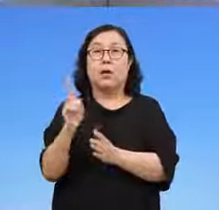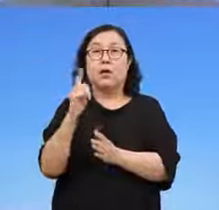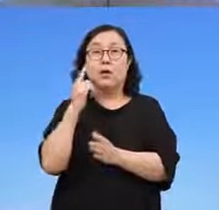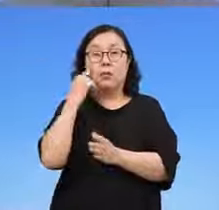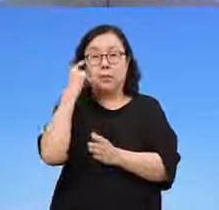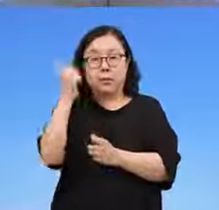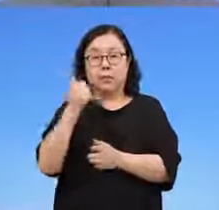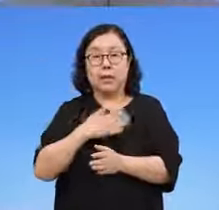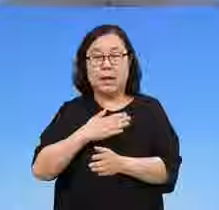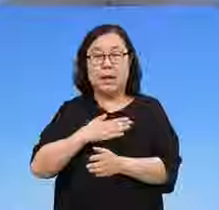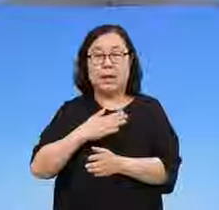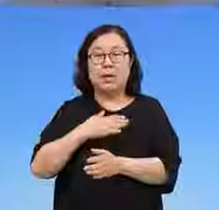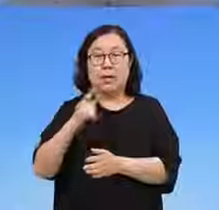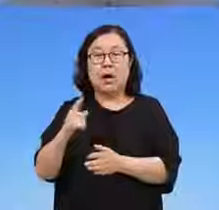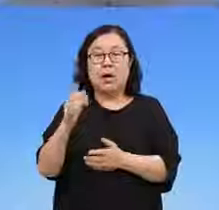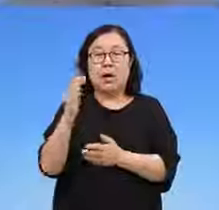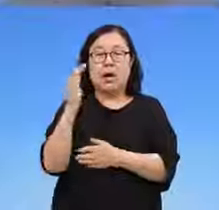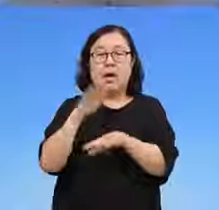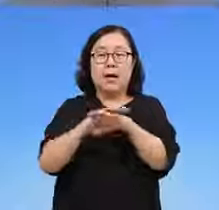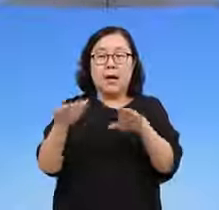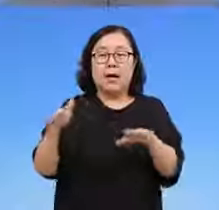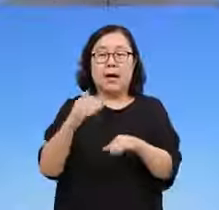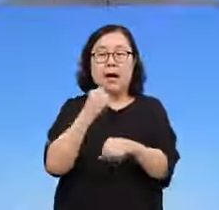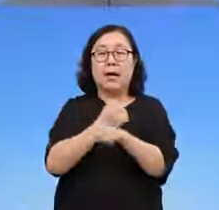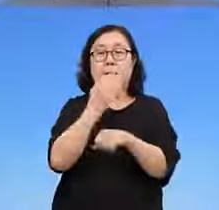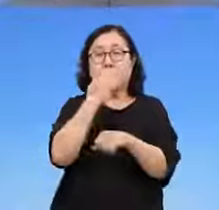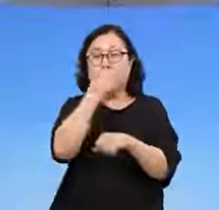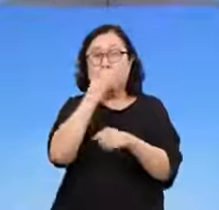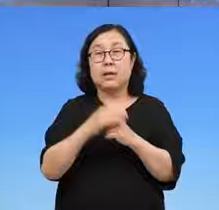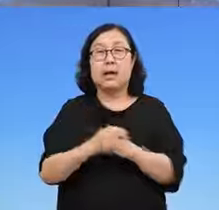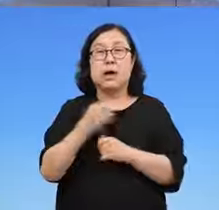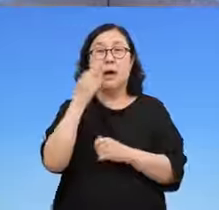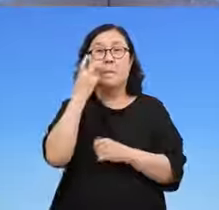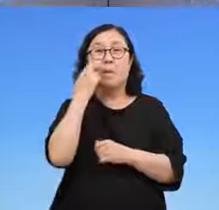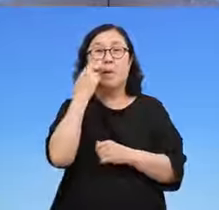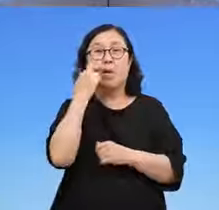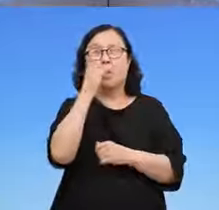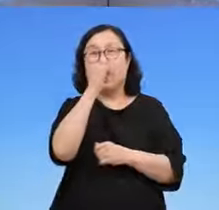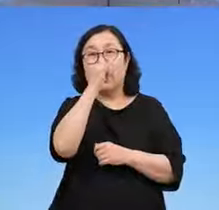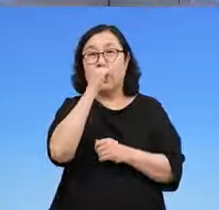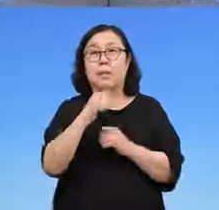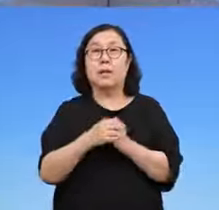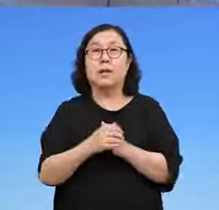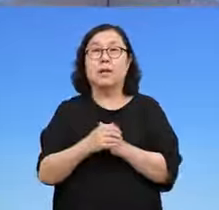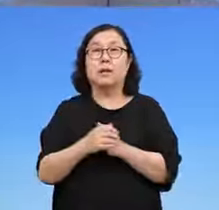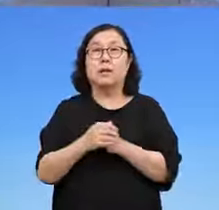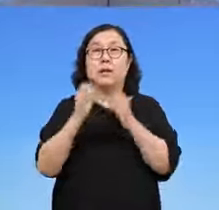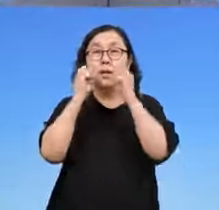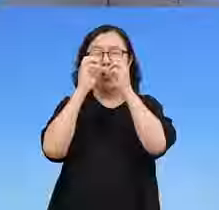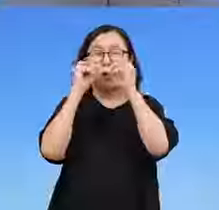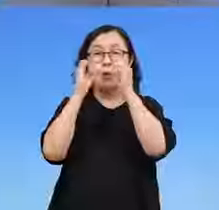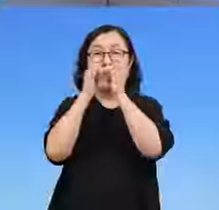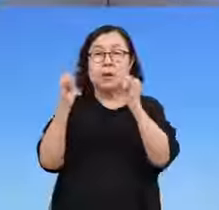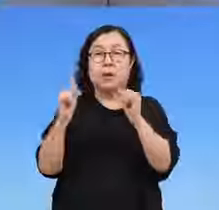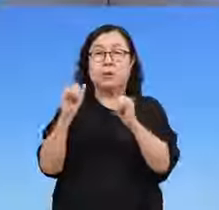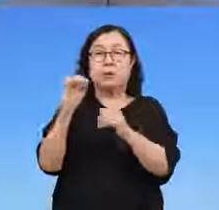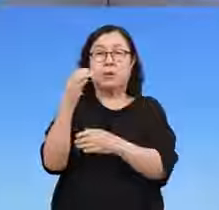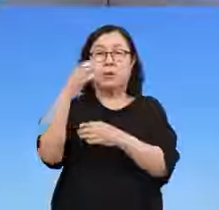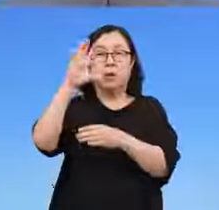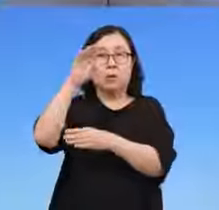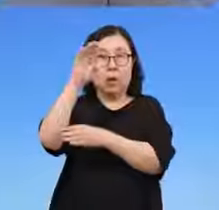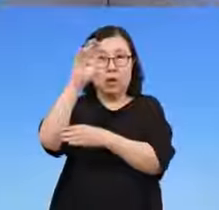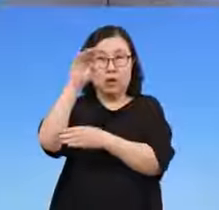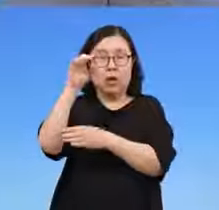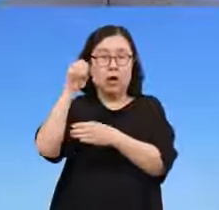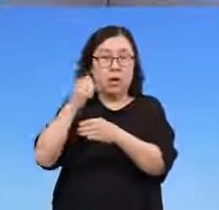어떤 목사님이 내가 풀을 수 있습니다. 이 책을 추천해 주신 미국에 있는 그 사역하시는 전사님은요